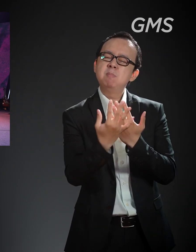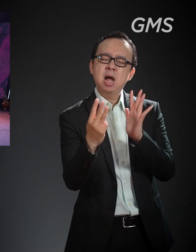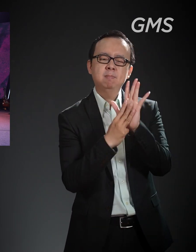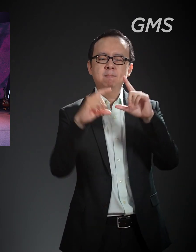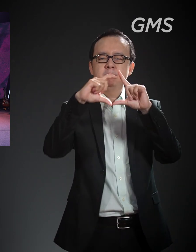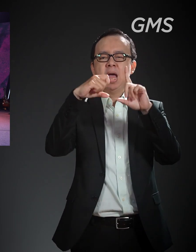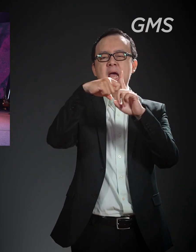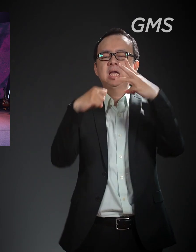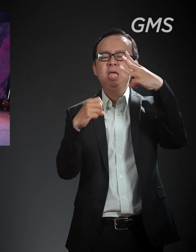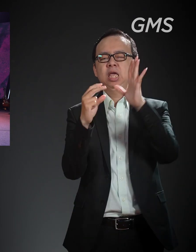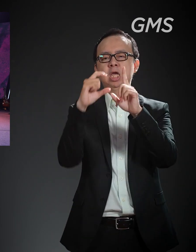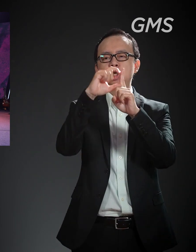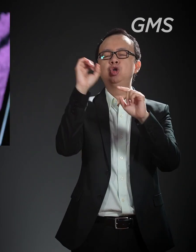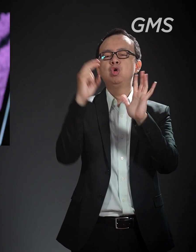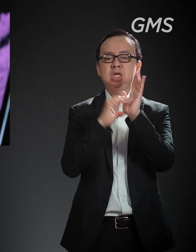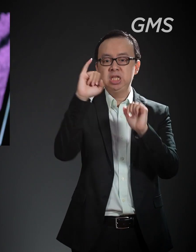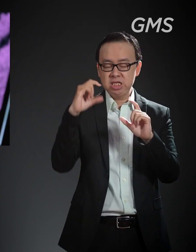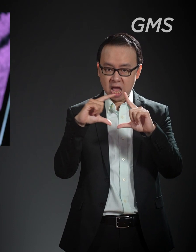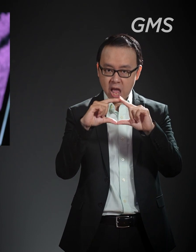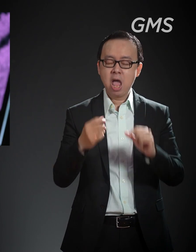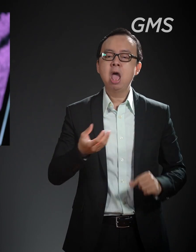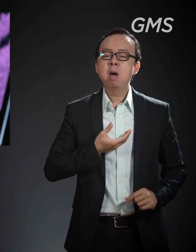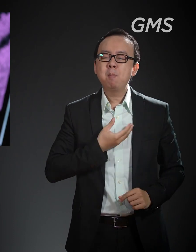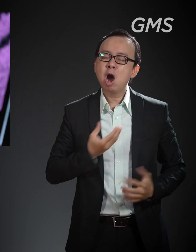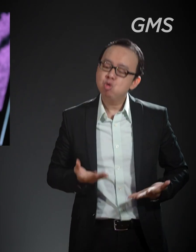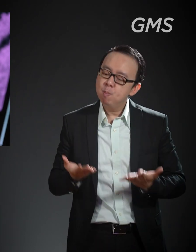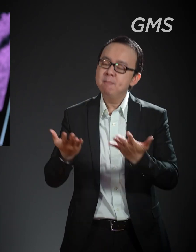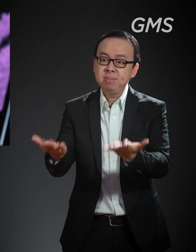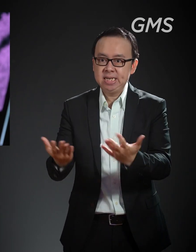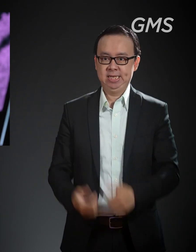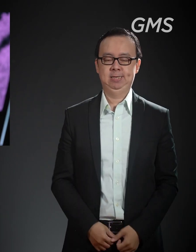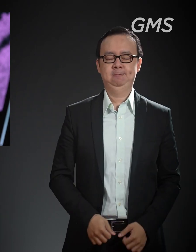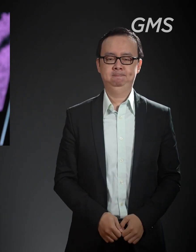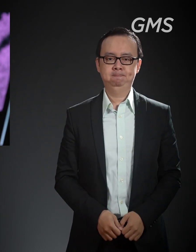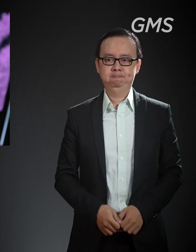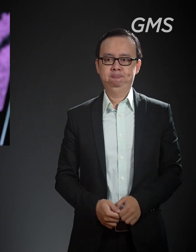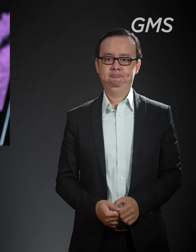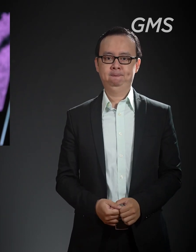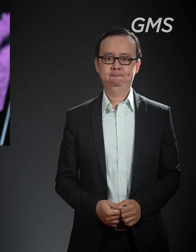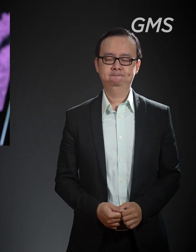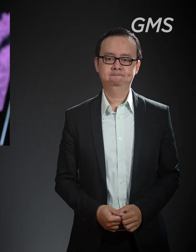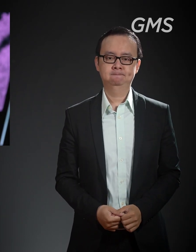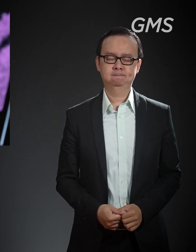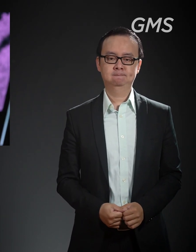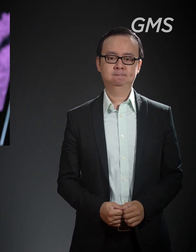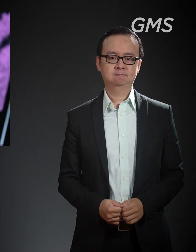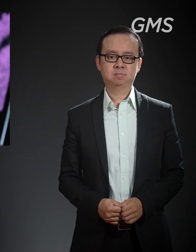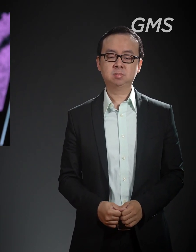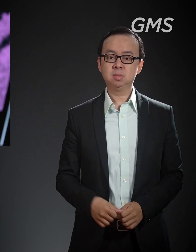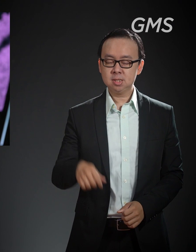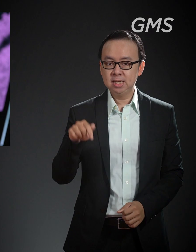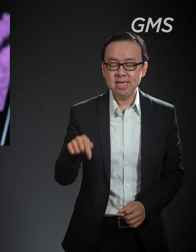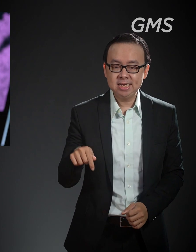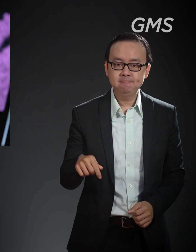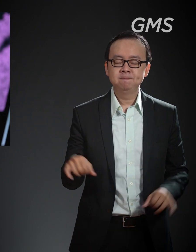saya sebut sebagai pengemis sorga. Berbahagialah orang yang miskin di hadapanku. Ini pengemis sungguhan. Ini pengemis